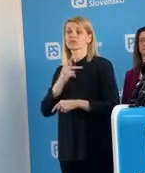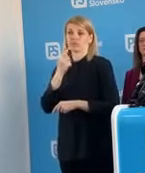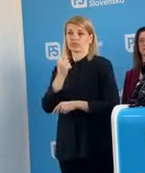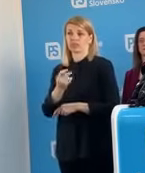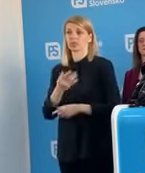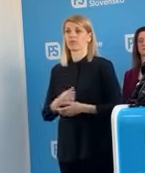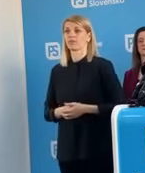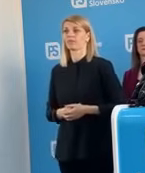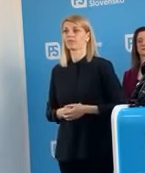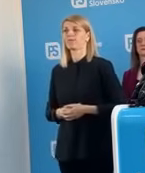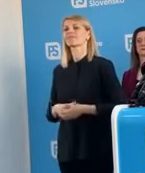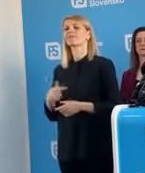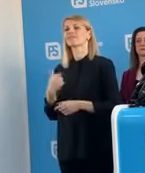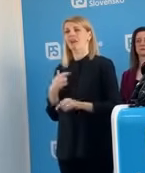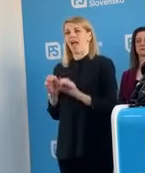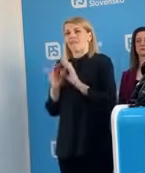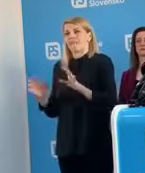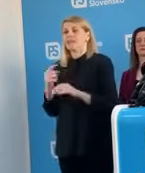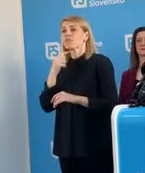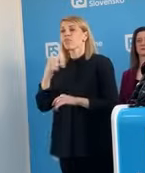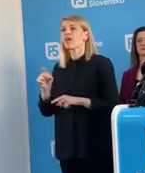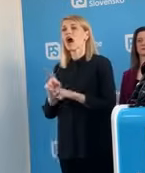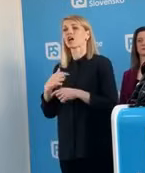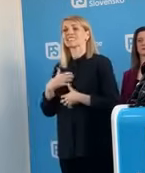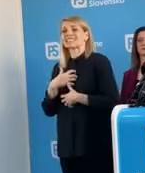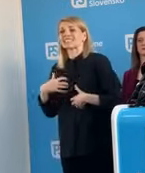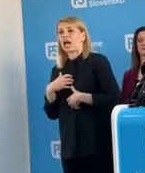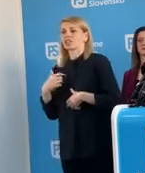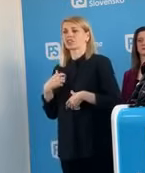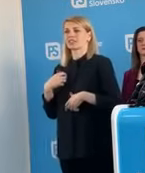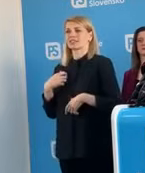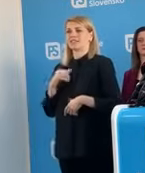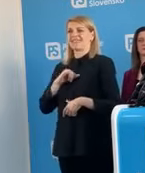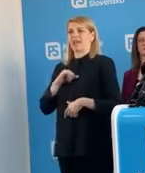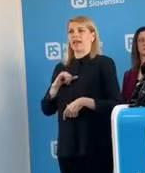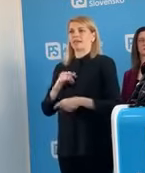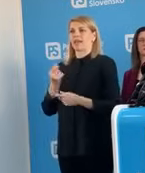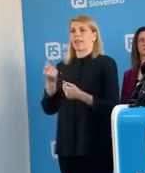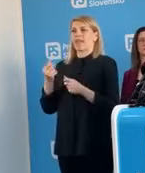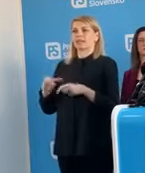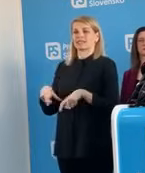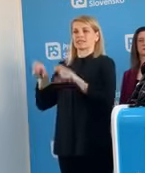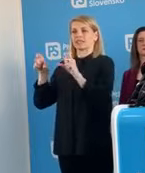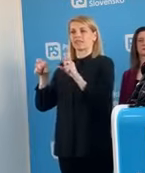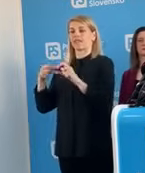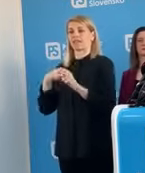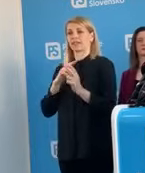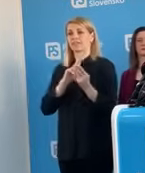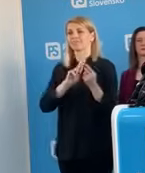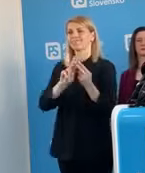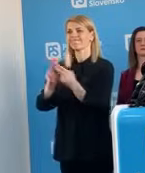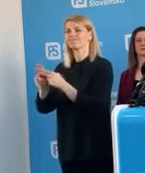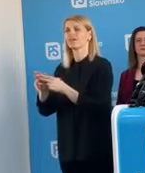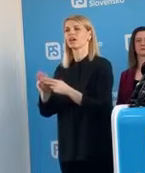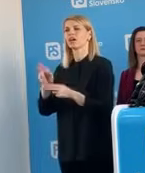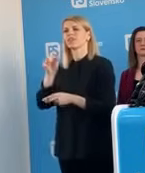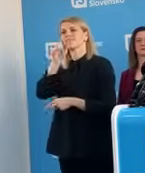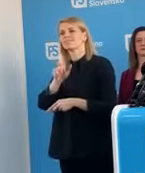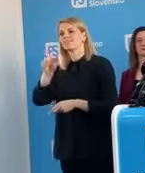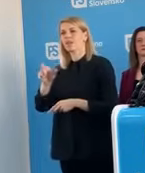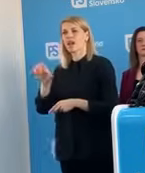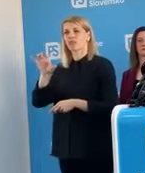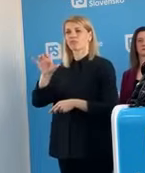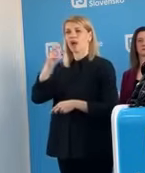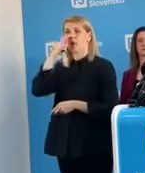čo ja viem povedať, je, že my sa naopak snažíme, aby k tomu nedošlo. A ja vo svojich stretnutiach s predstaviteľmi Európskej komisie, ako aj